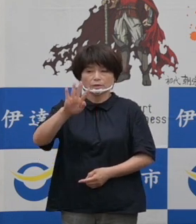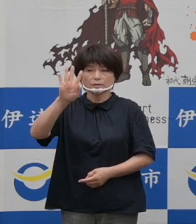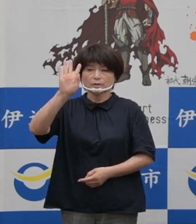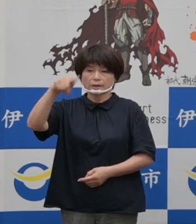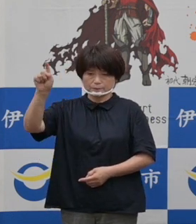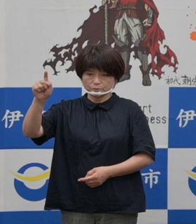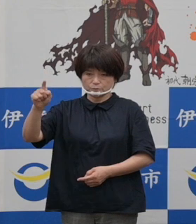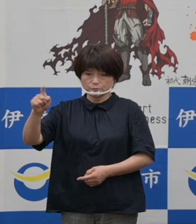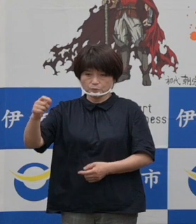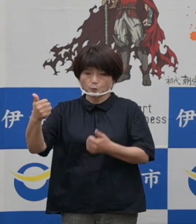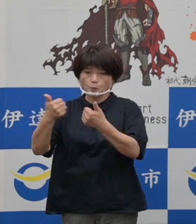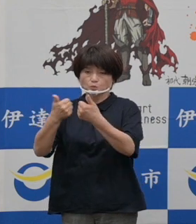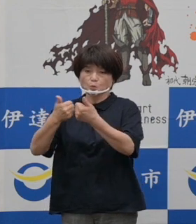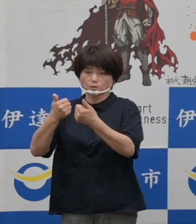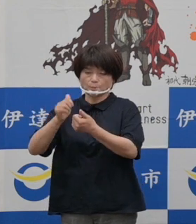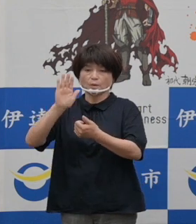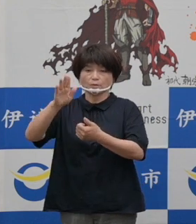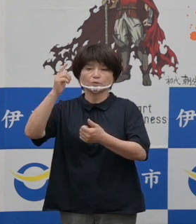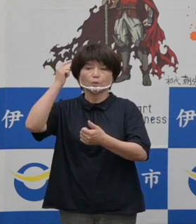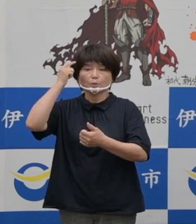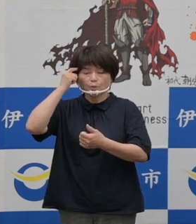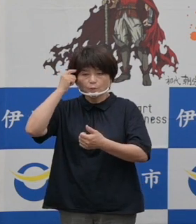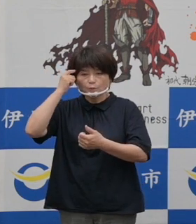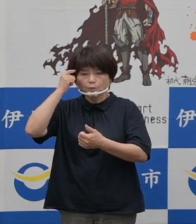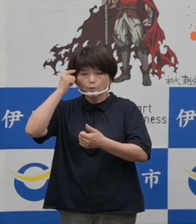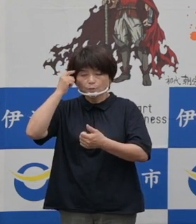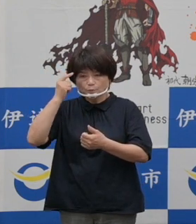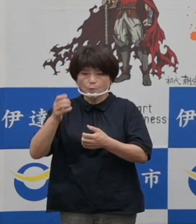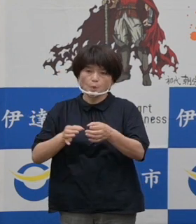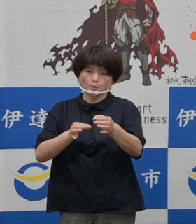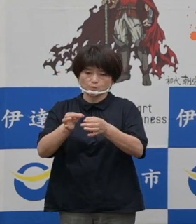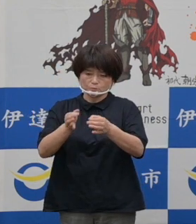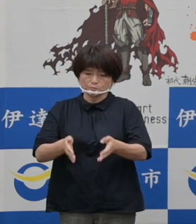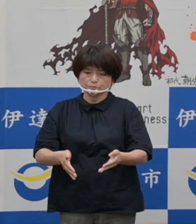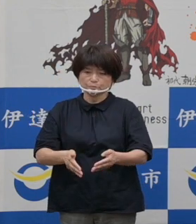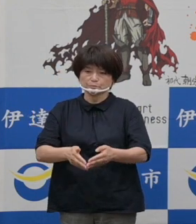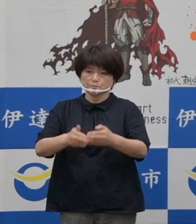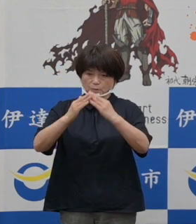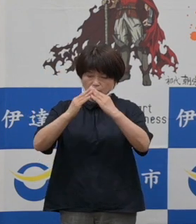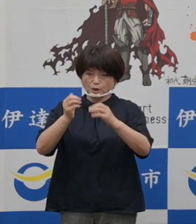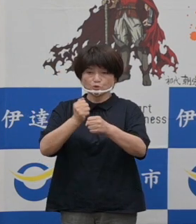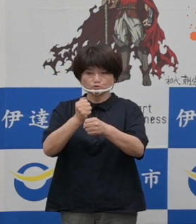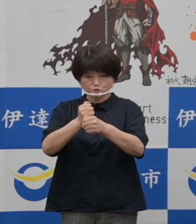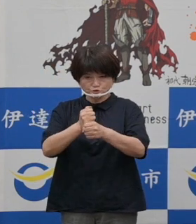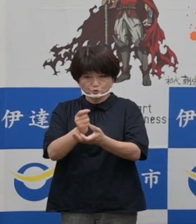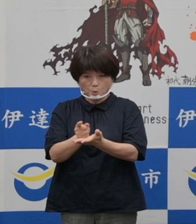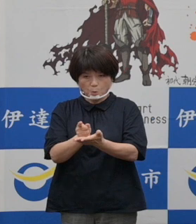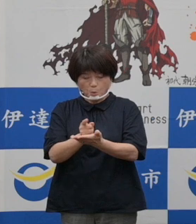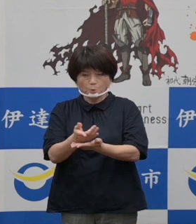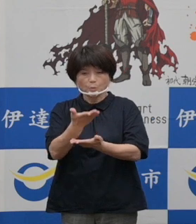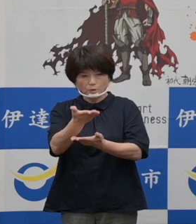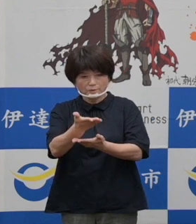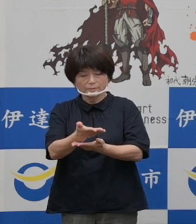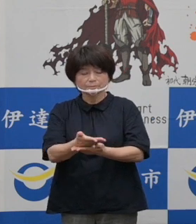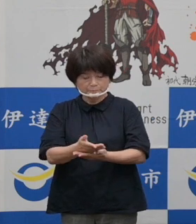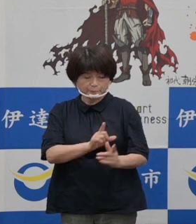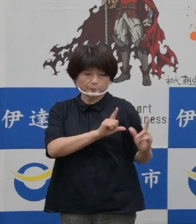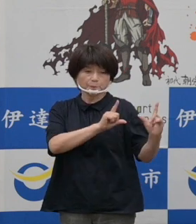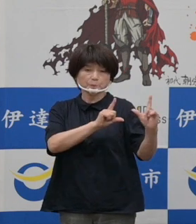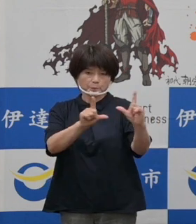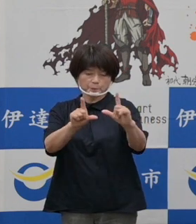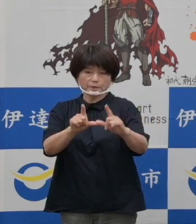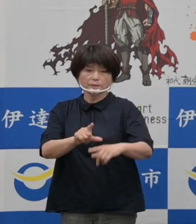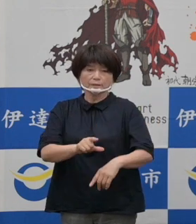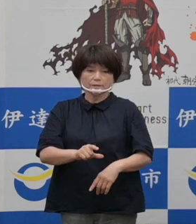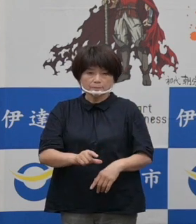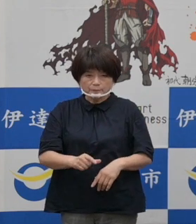は思うんですけども、まあ、やっぱりその作っていくというような方向性でよろしい か。市としましては、